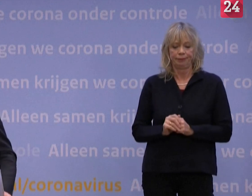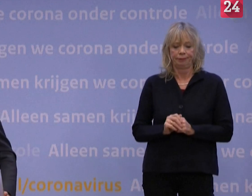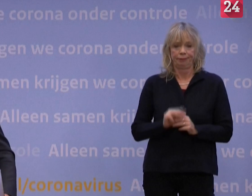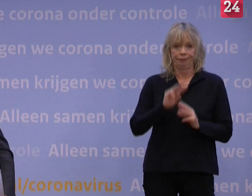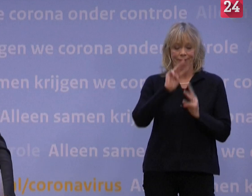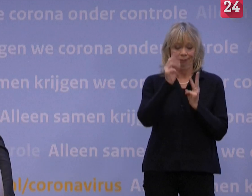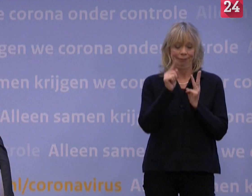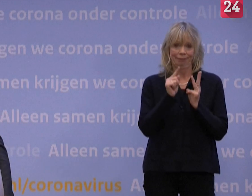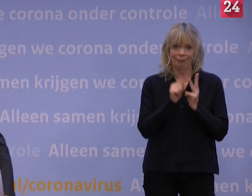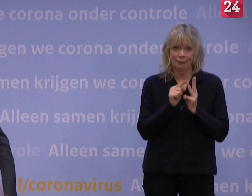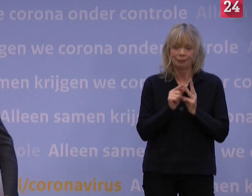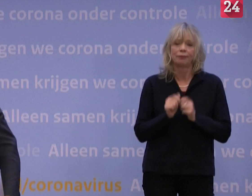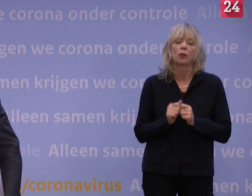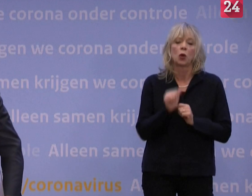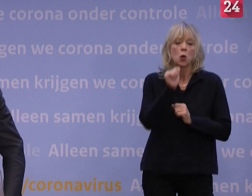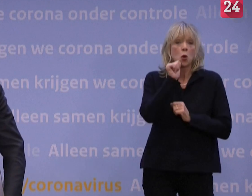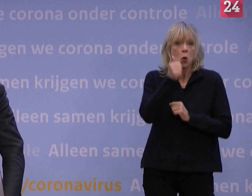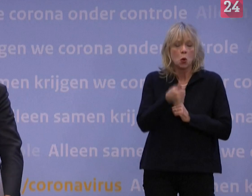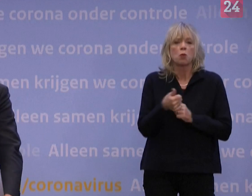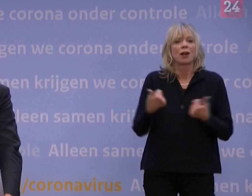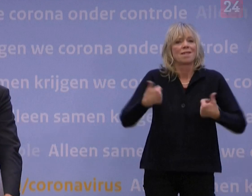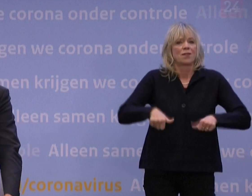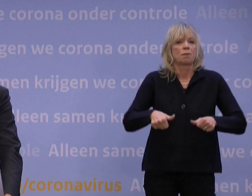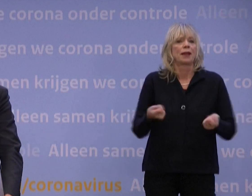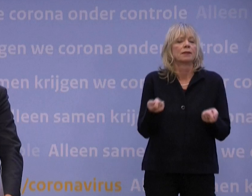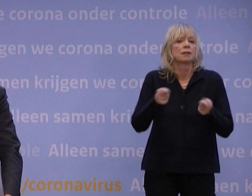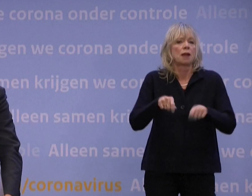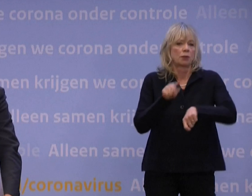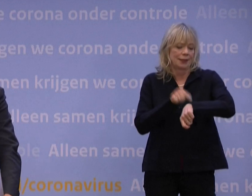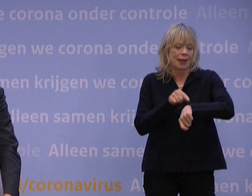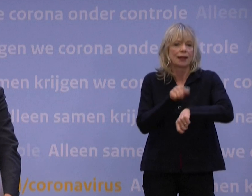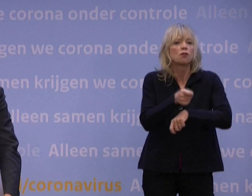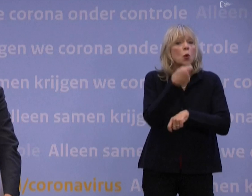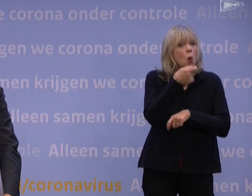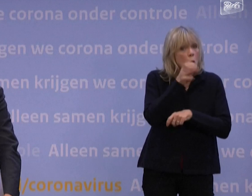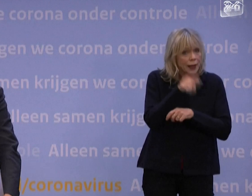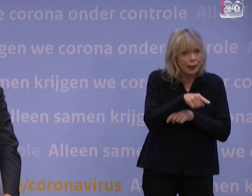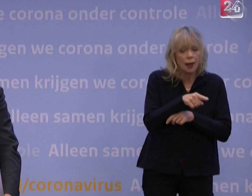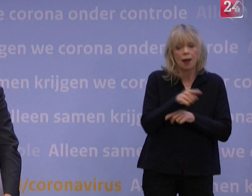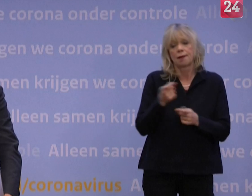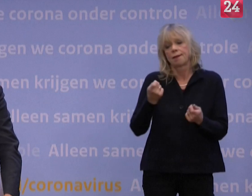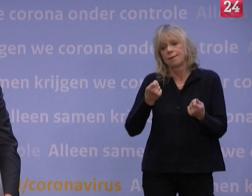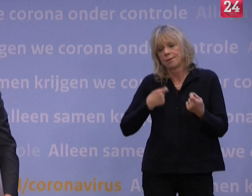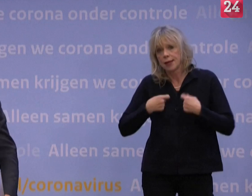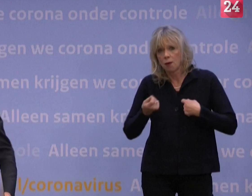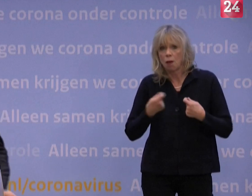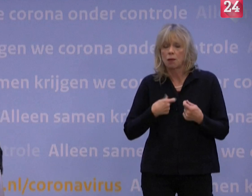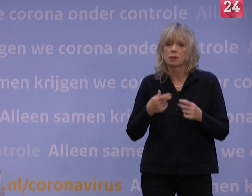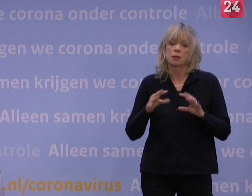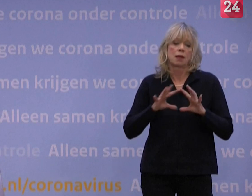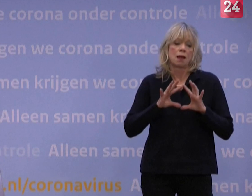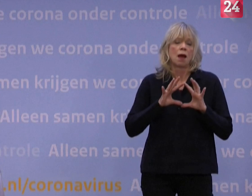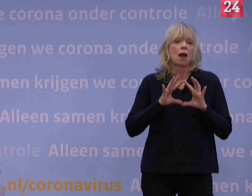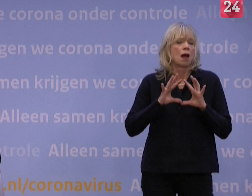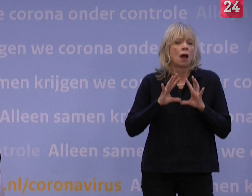derde gaat morgen een verplichte sluitingstijd gelden voor de horeca voor winkels en alles wat valt onder